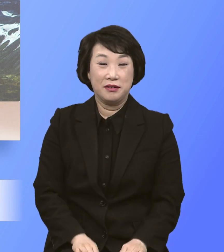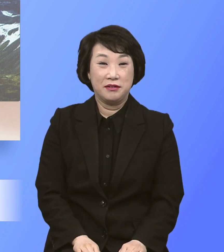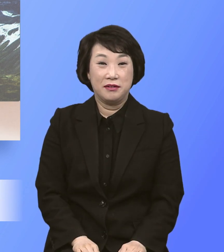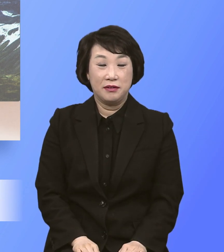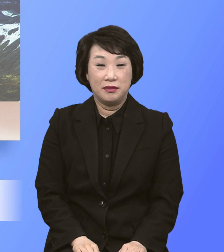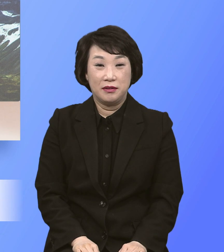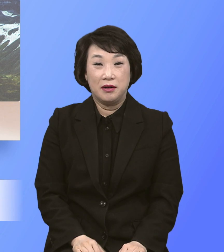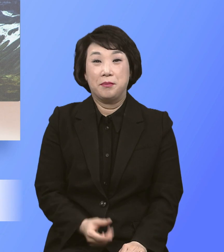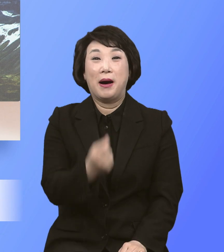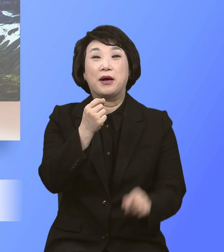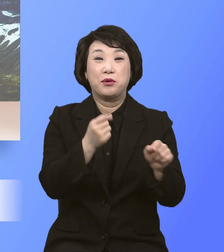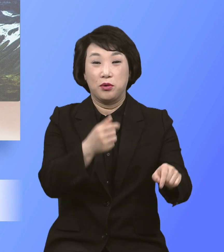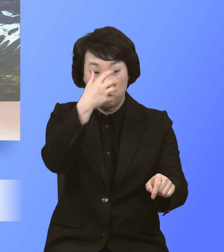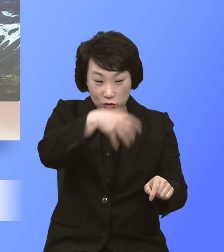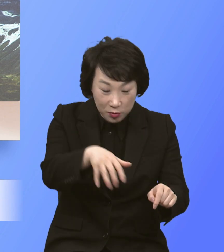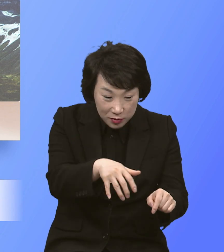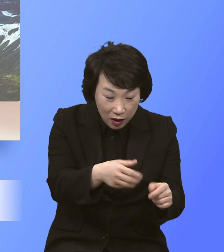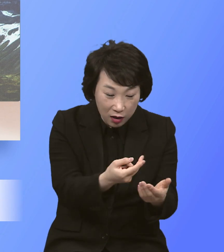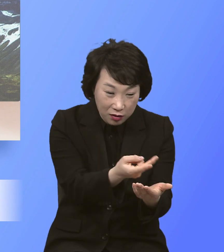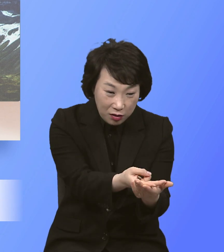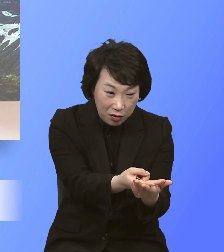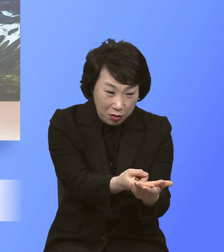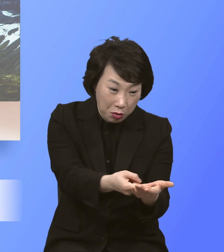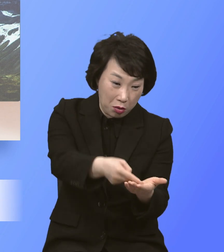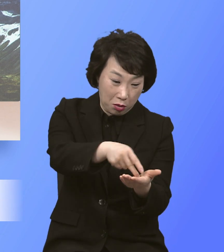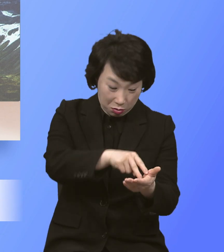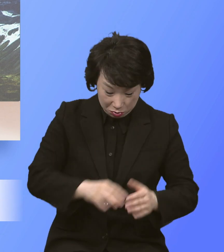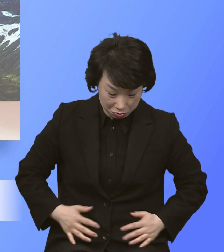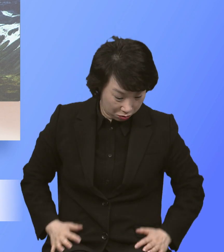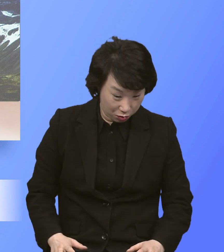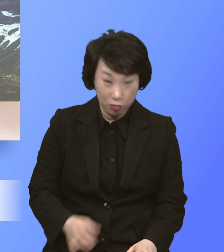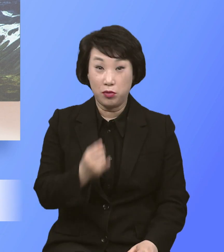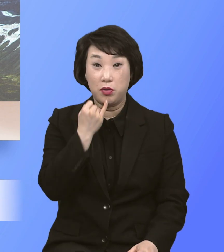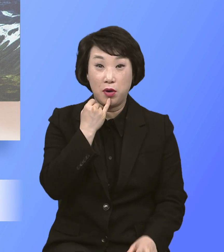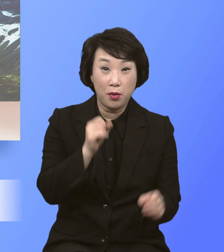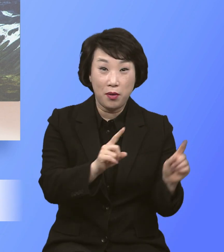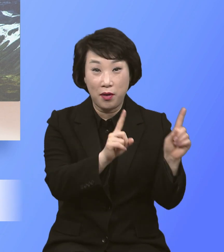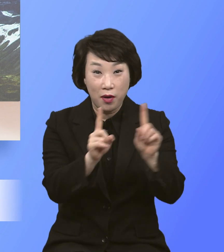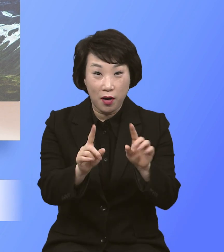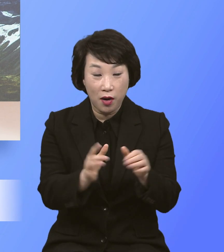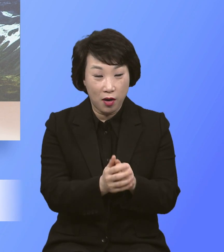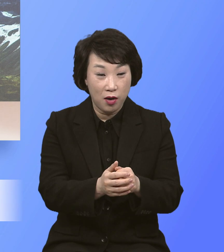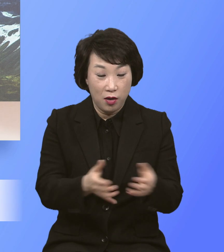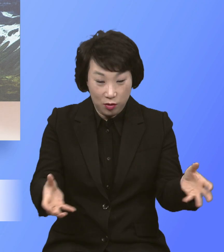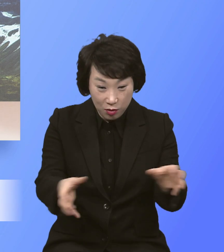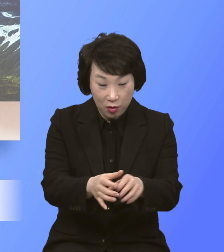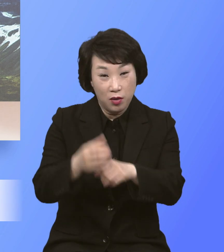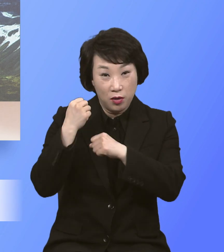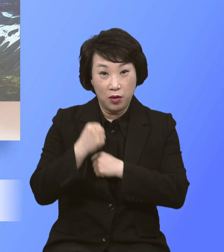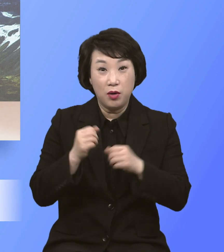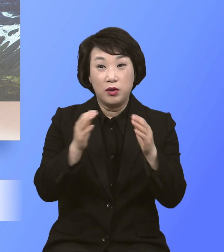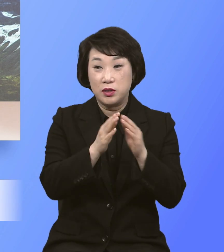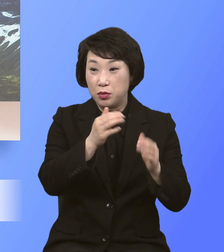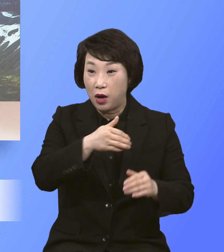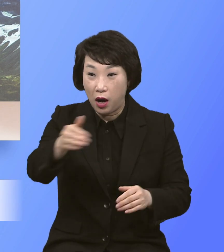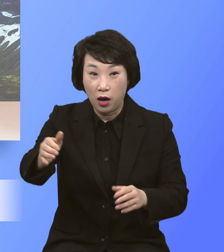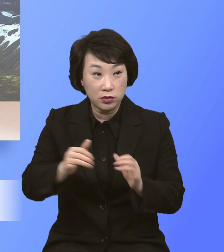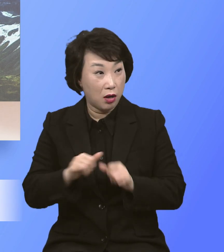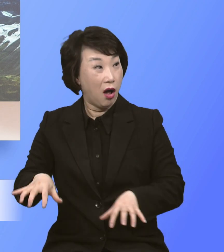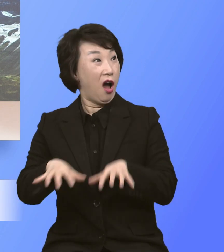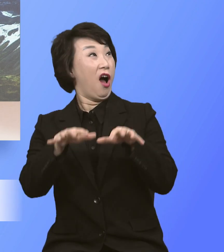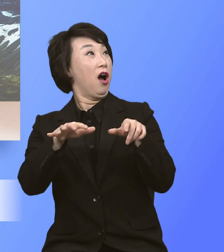하시니, 그가 일어나 집으로 가거늘 무리가 보고 두려워하며